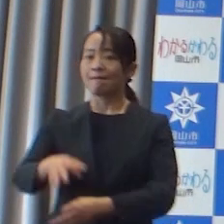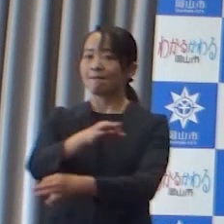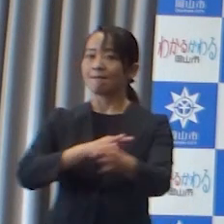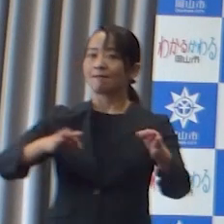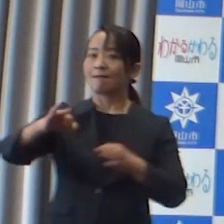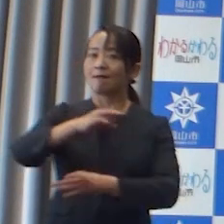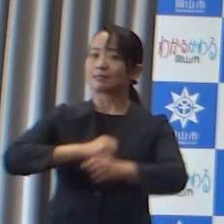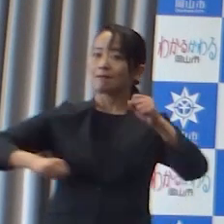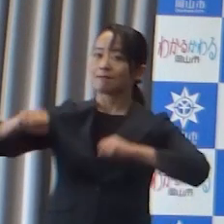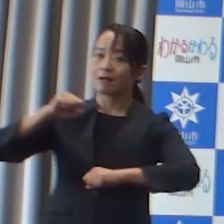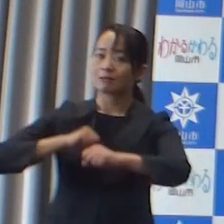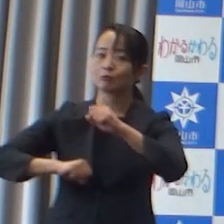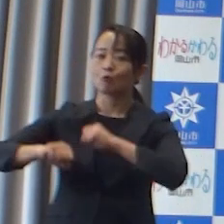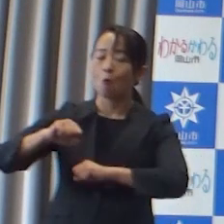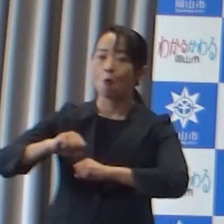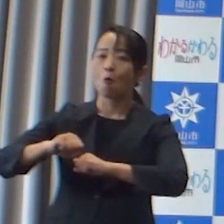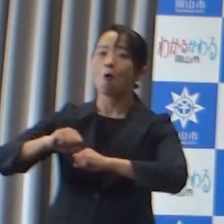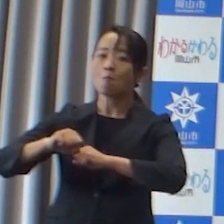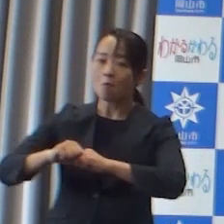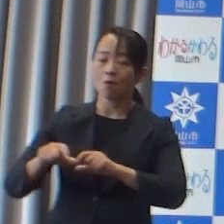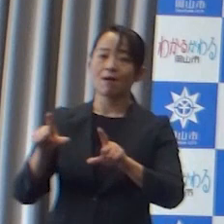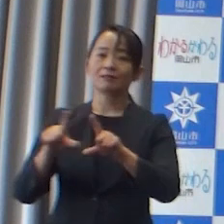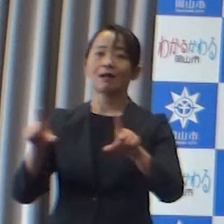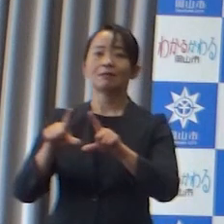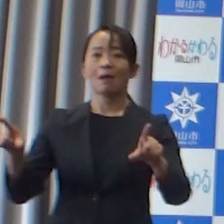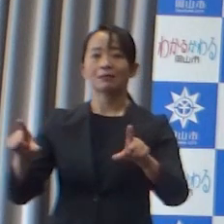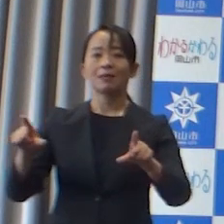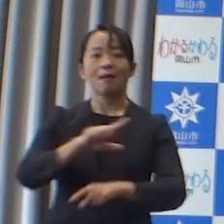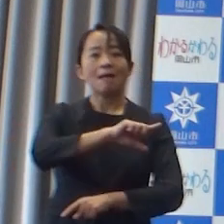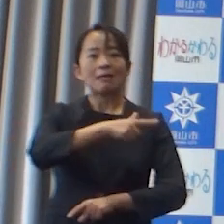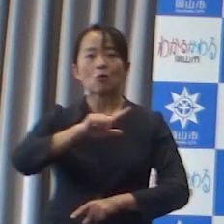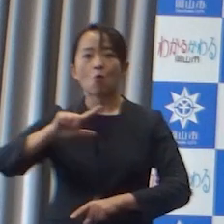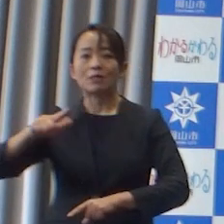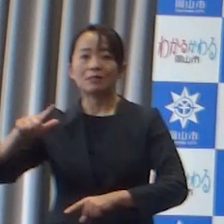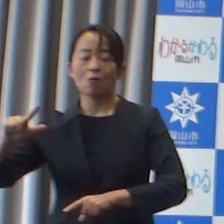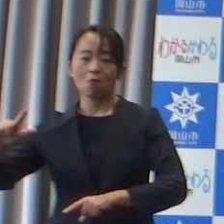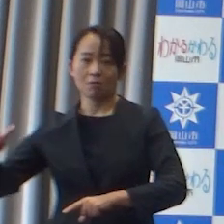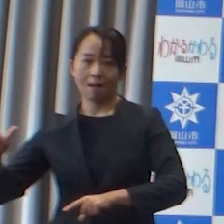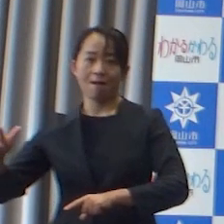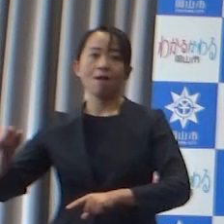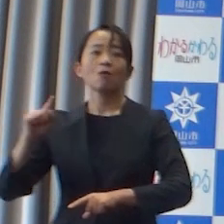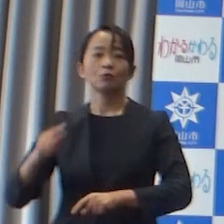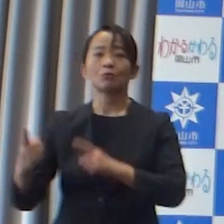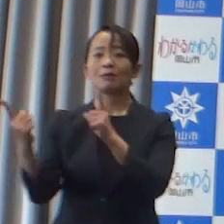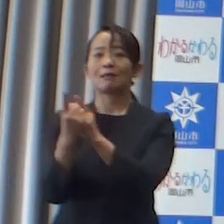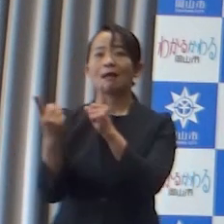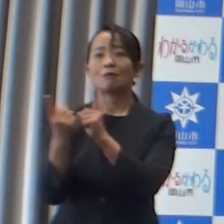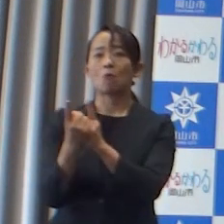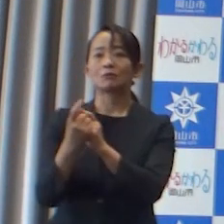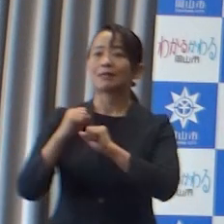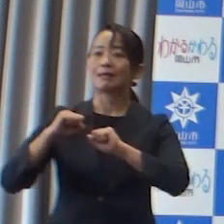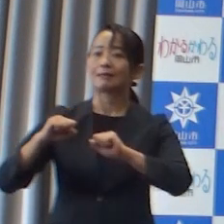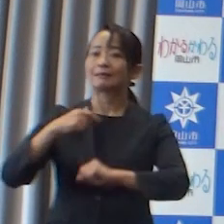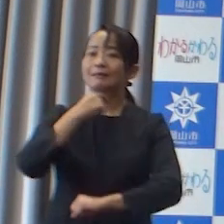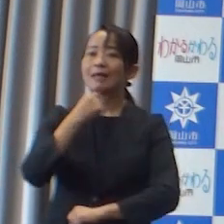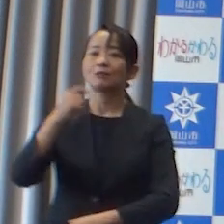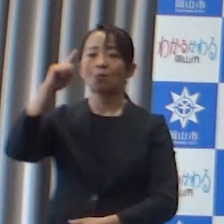経済活動を含めたですね、さまざまな生活より充実していくべく対応していきたいと思います